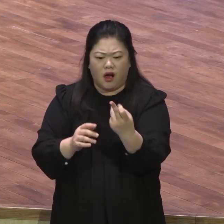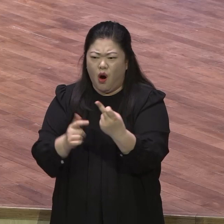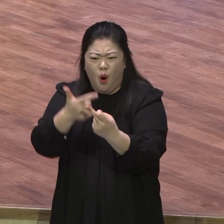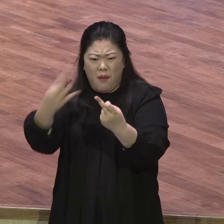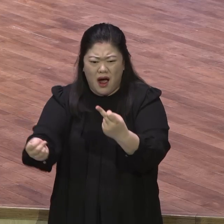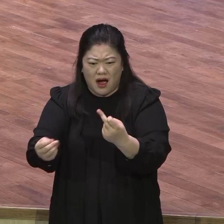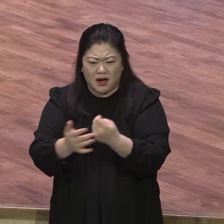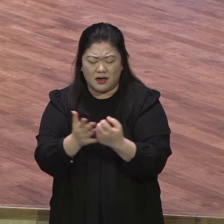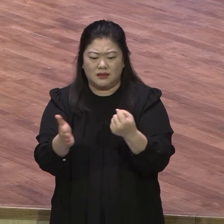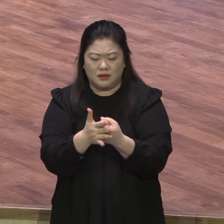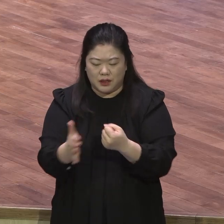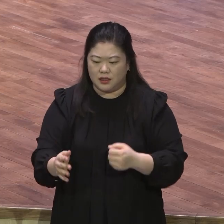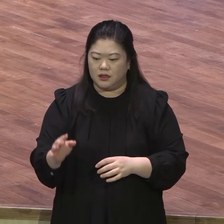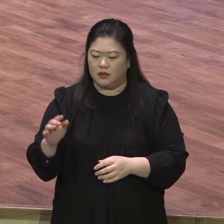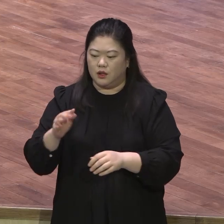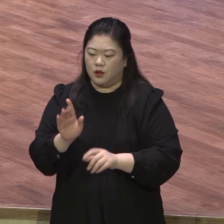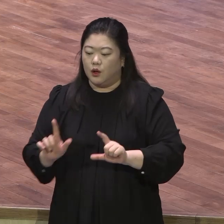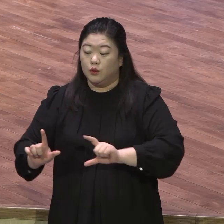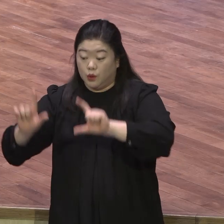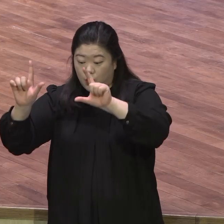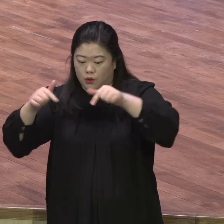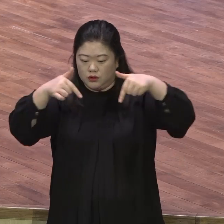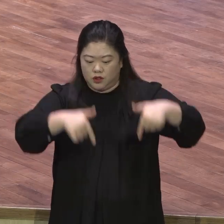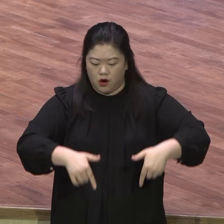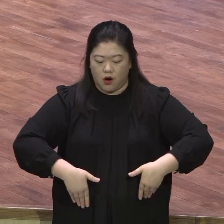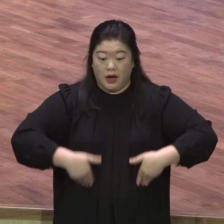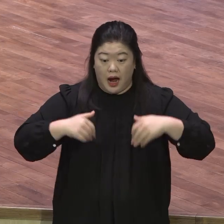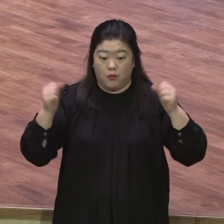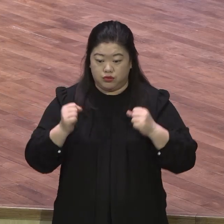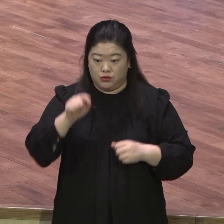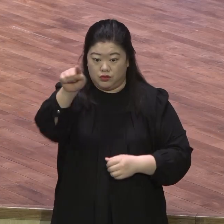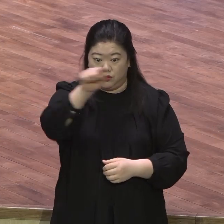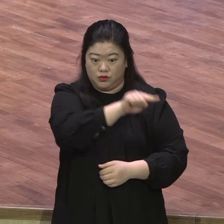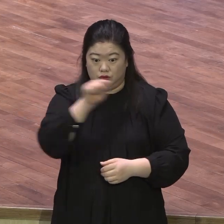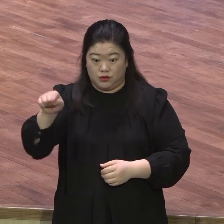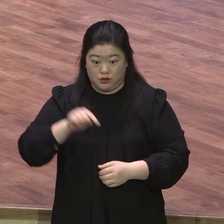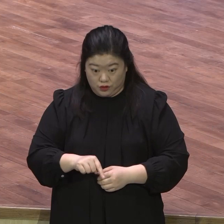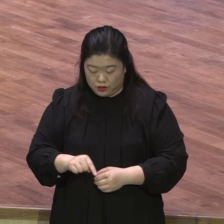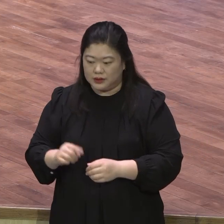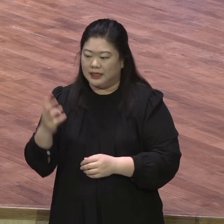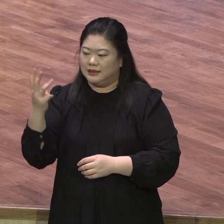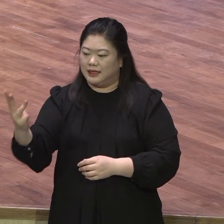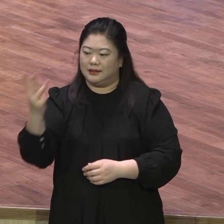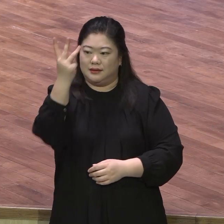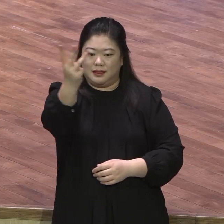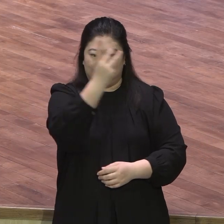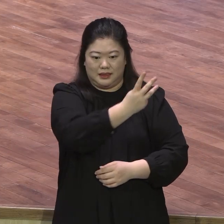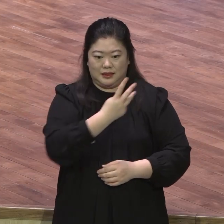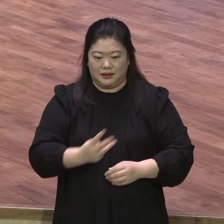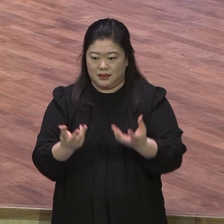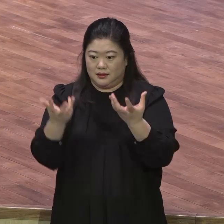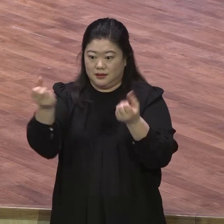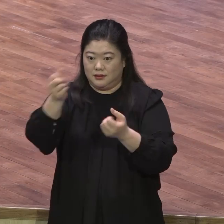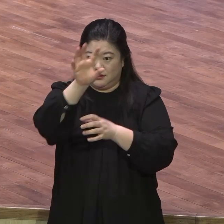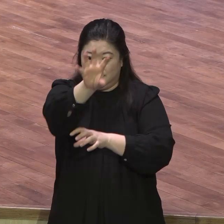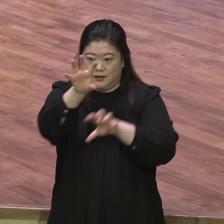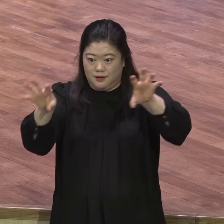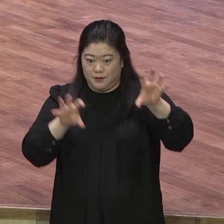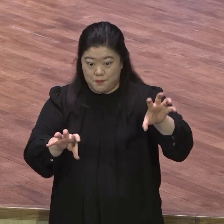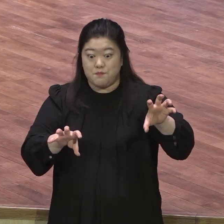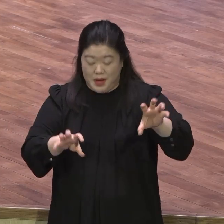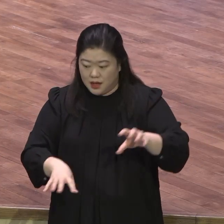동서남북으로 세파씩. 그리고 열두지파가 딱 배치가 됐어요. 그리고 이스라엘 백성들이 장막을